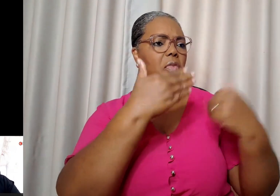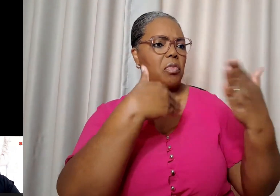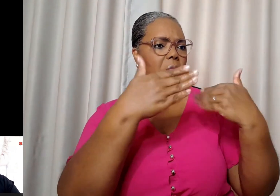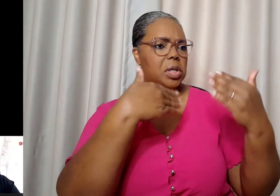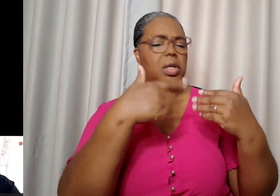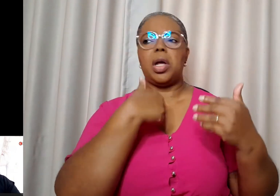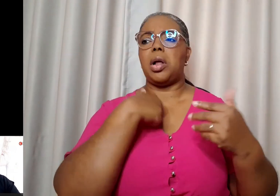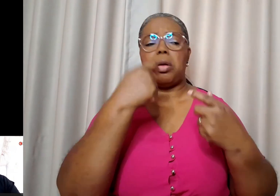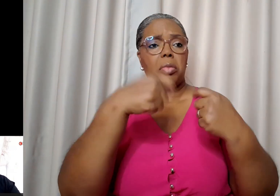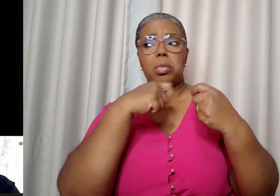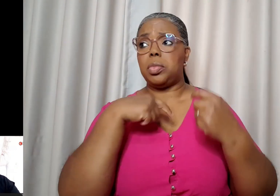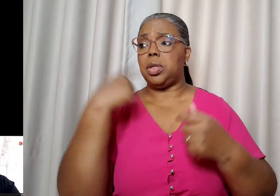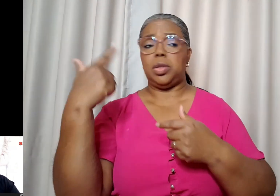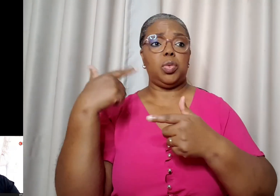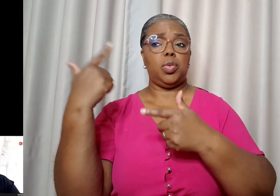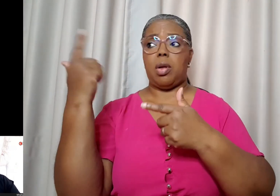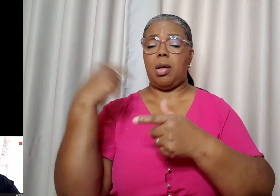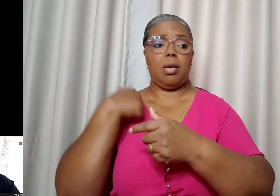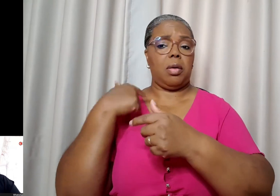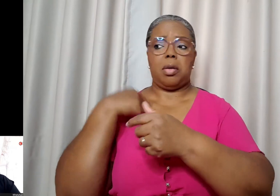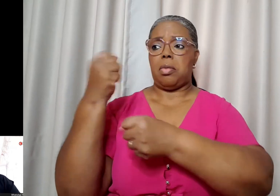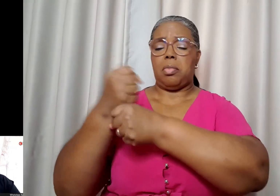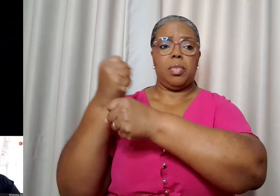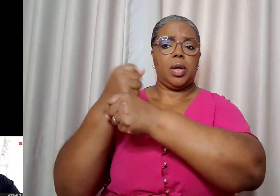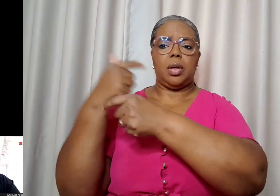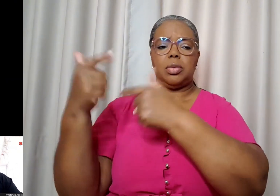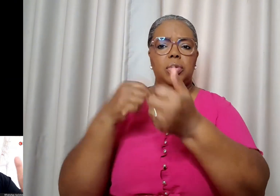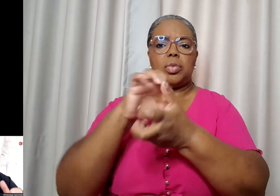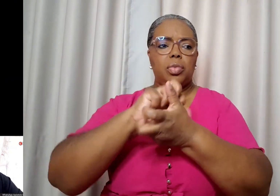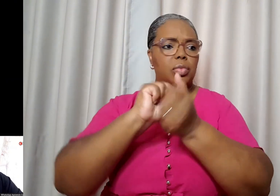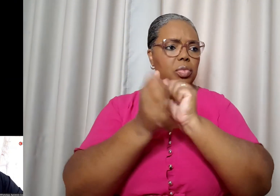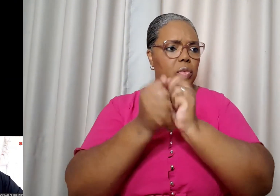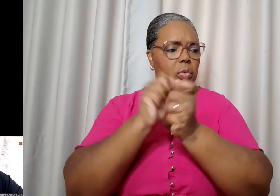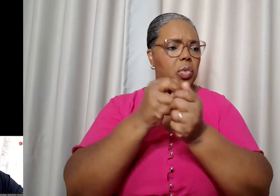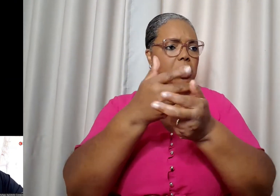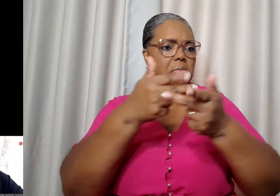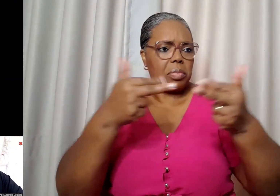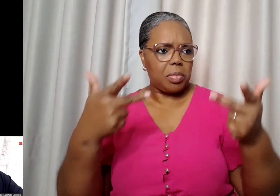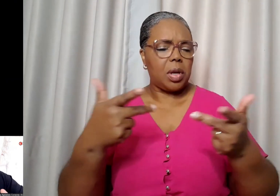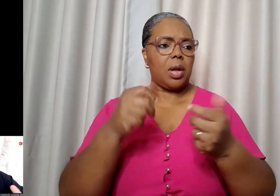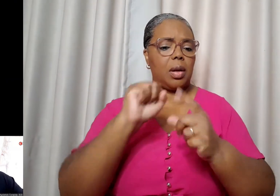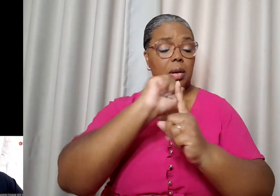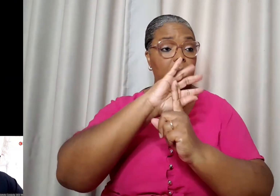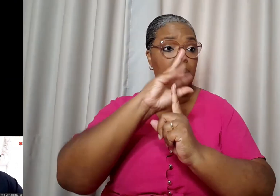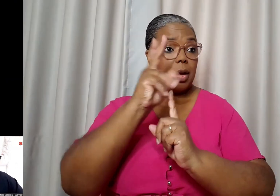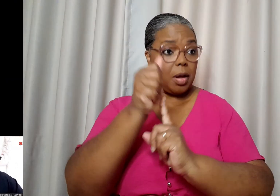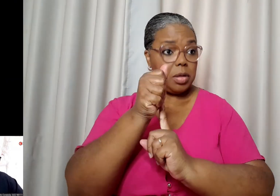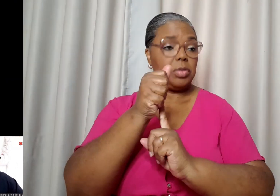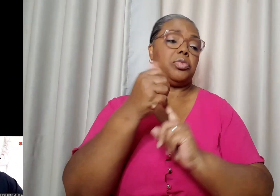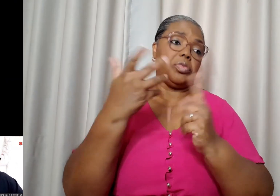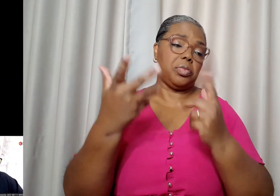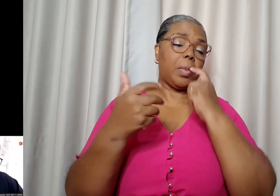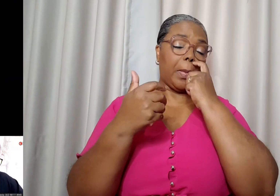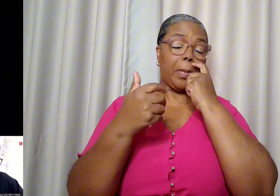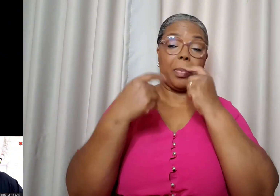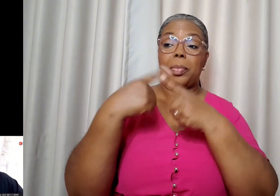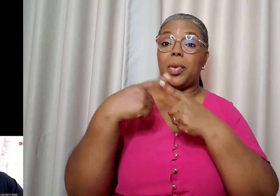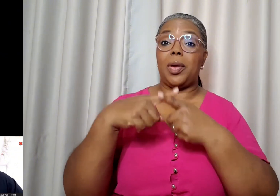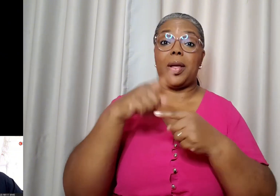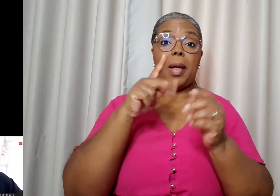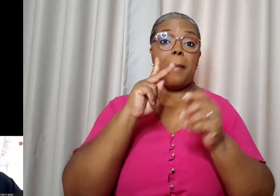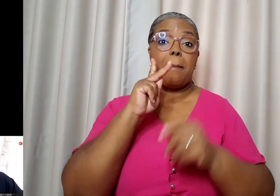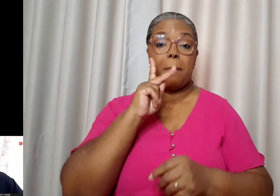ou uma obra de arte, alguma coisa. Por quê? Porque ele seguiu a profissão do pai, que era